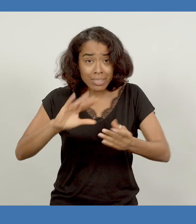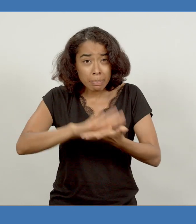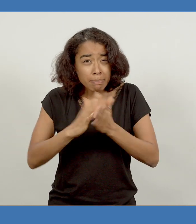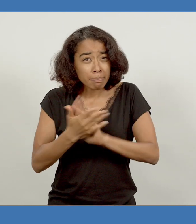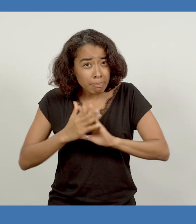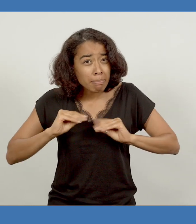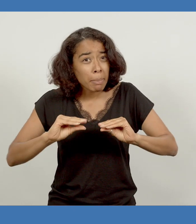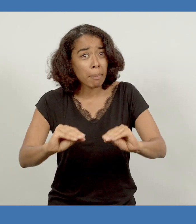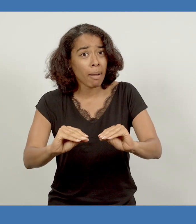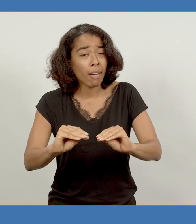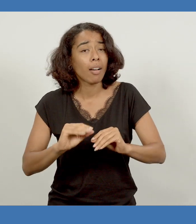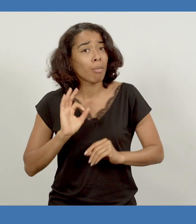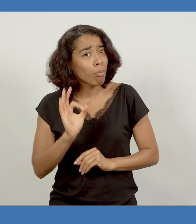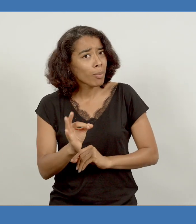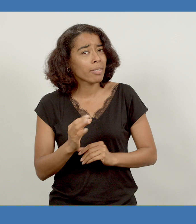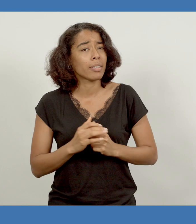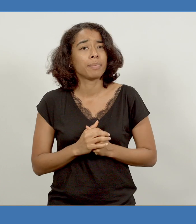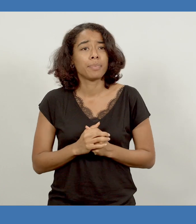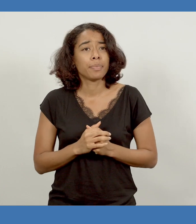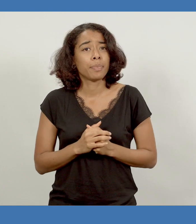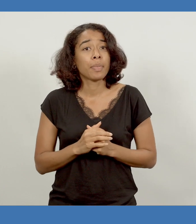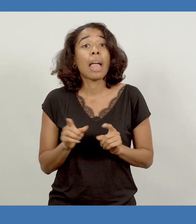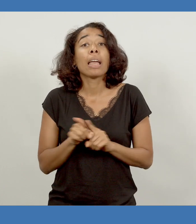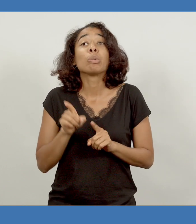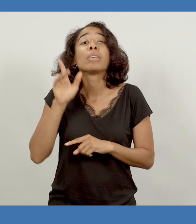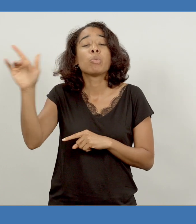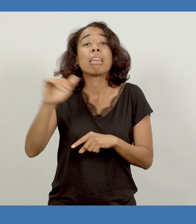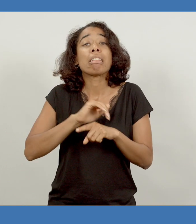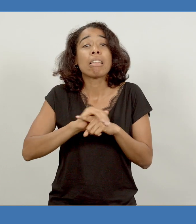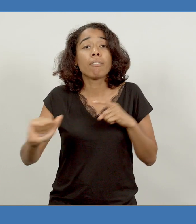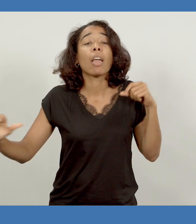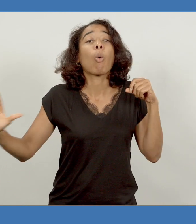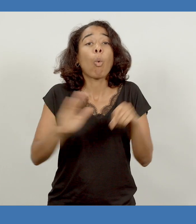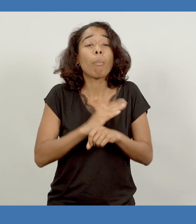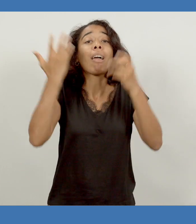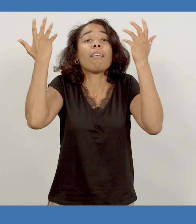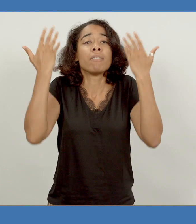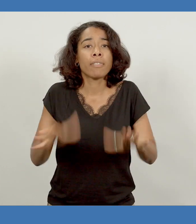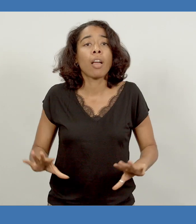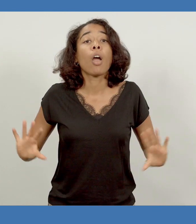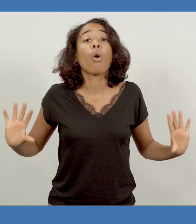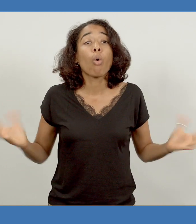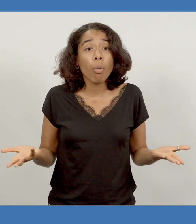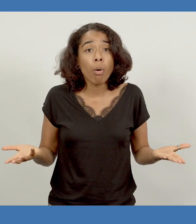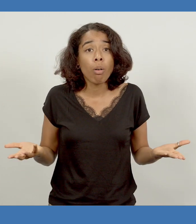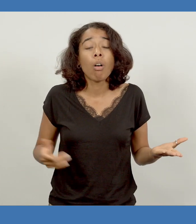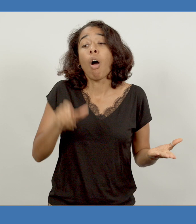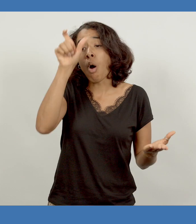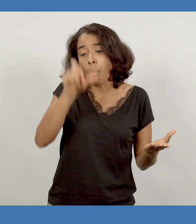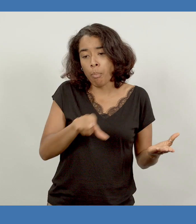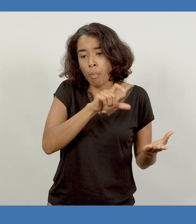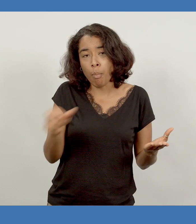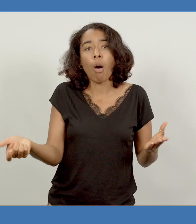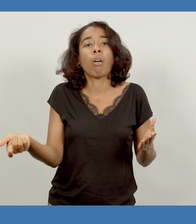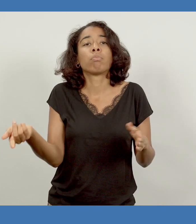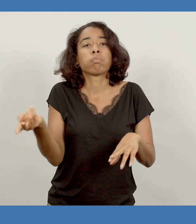a appliqué l'Ancien Testament et surtout, il a sciemment et il a volontairement accompli